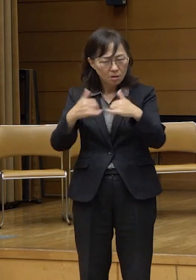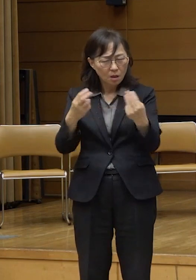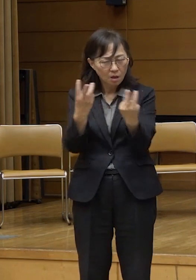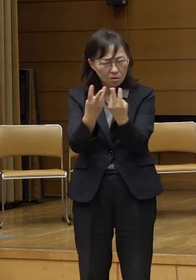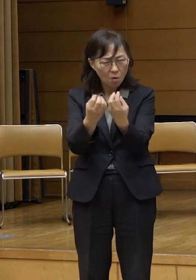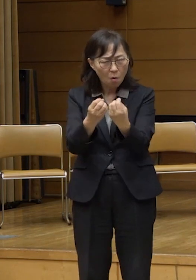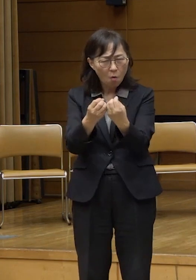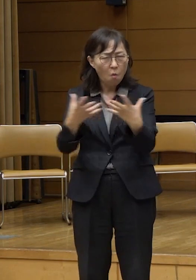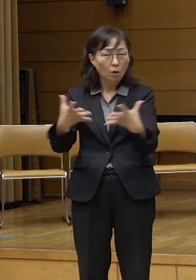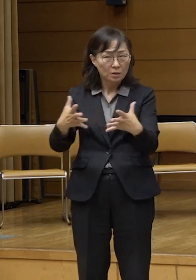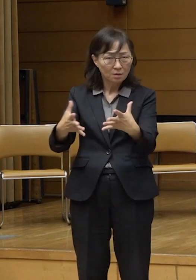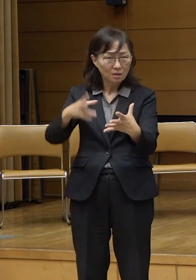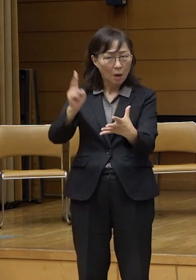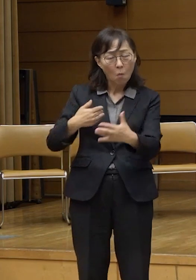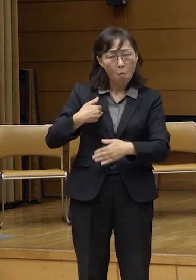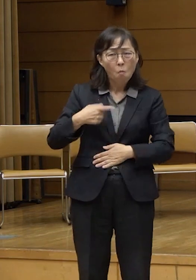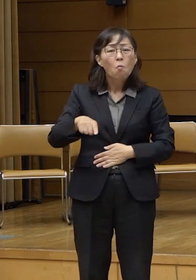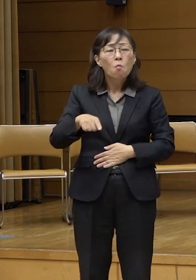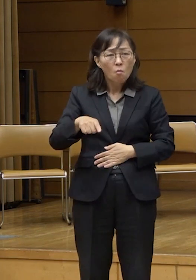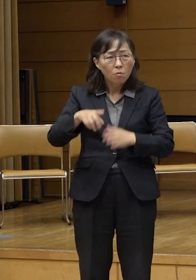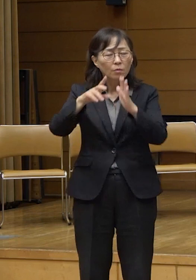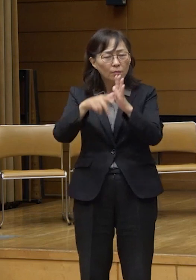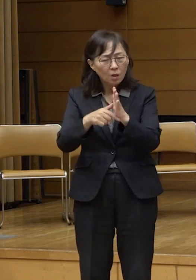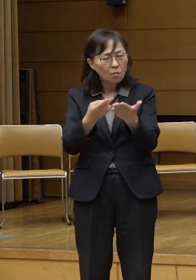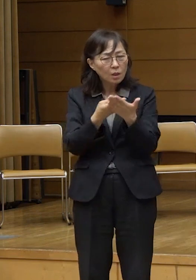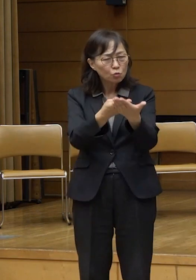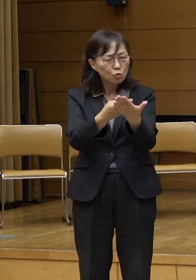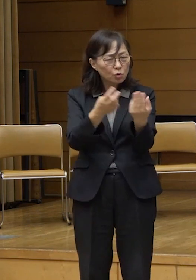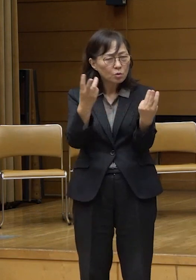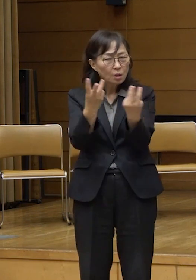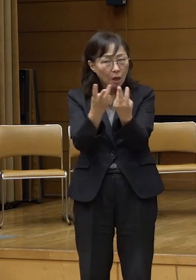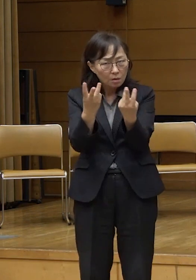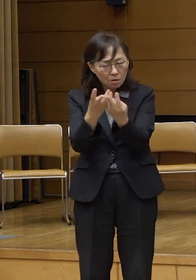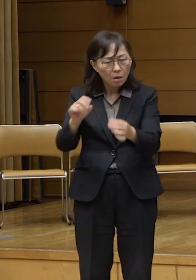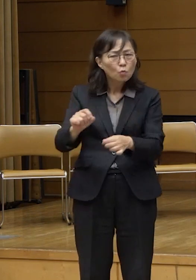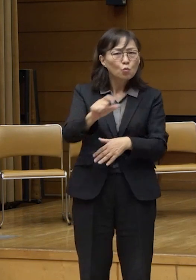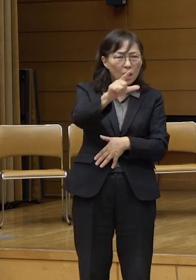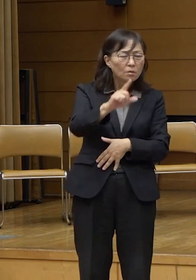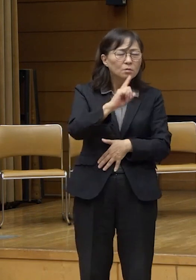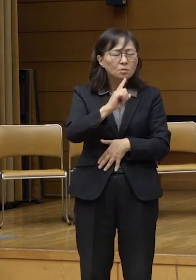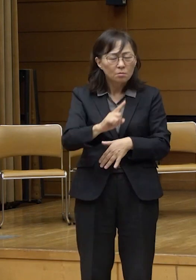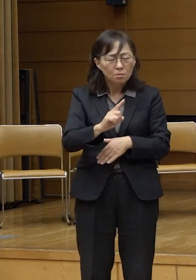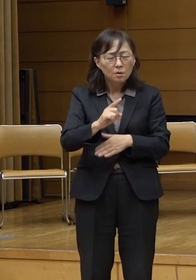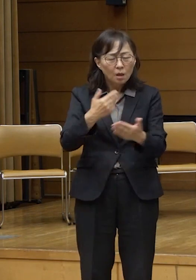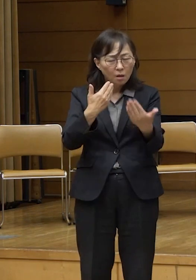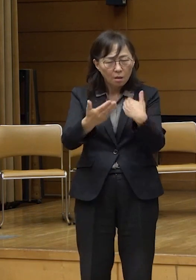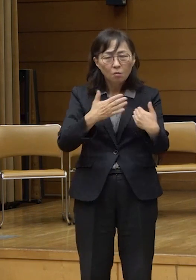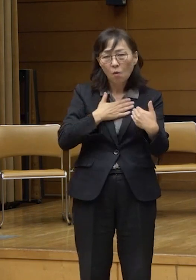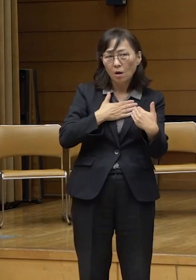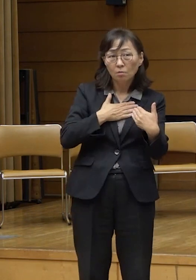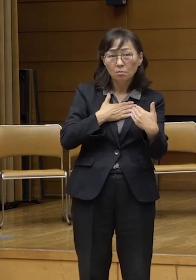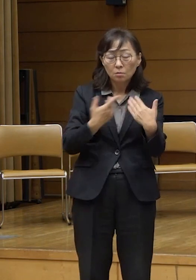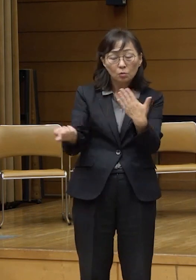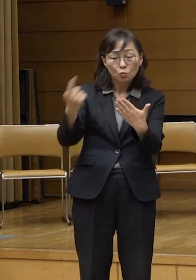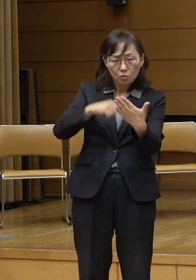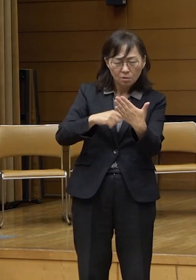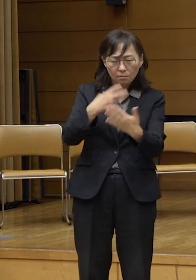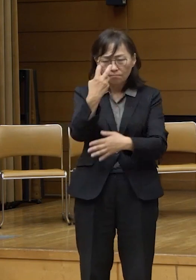さんがこう増えてくるというような状況は別の方でモニターしているわけですけれども、まあ、そこがないということ